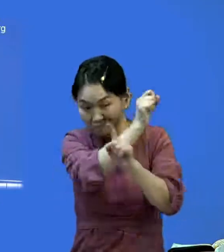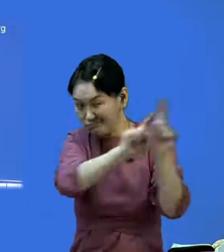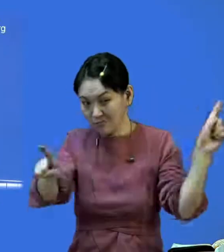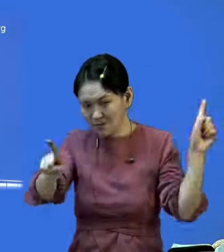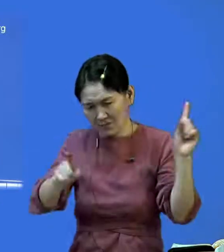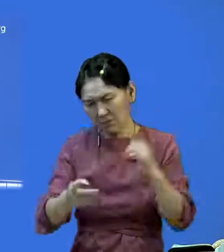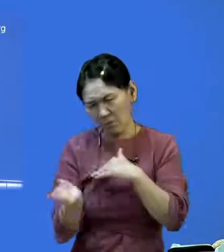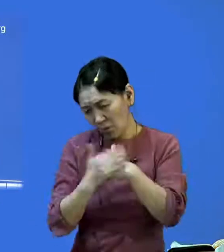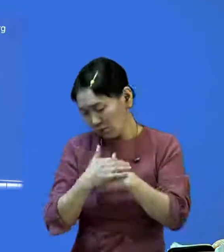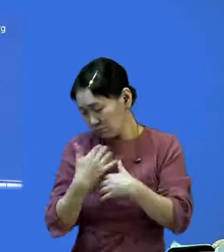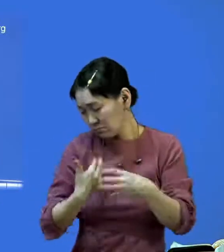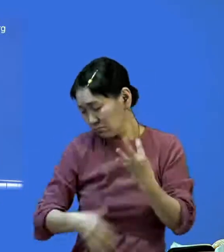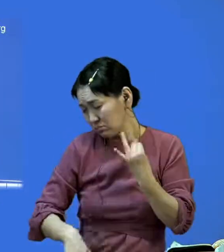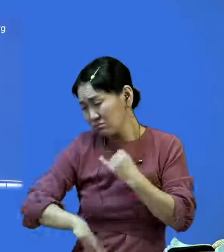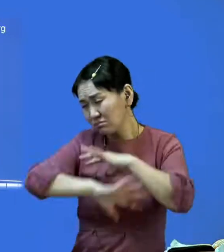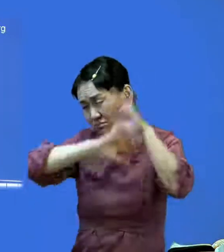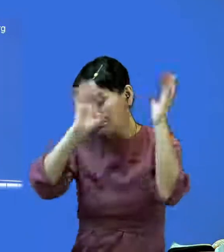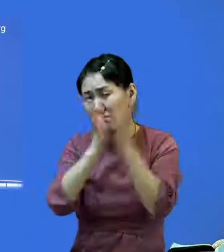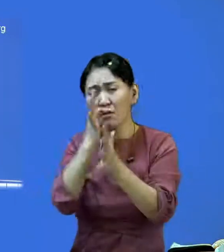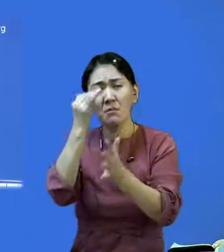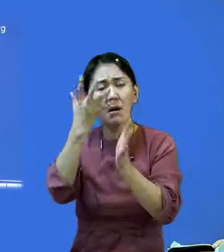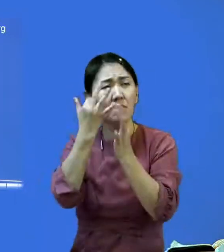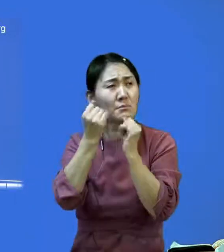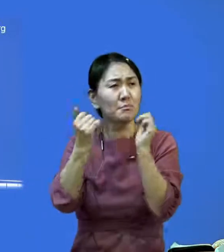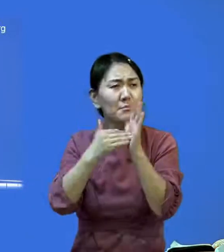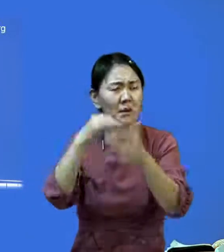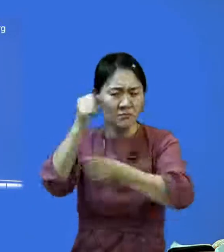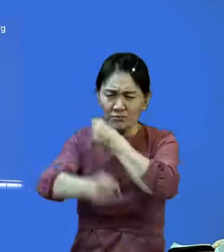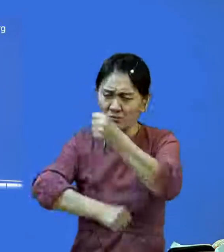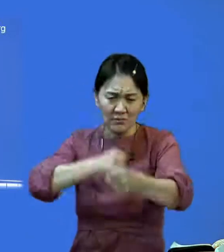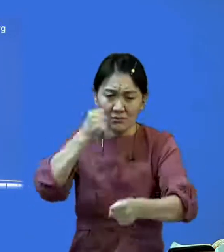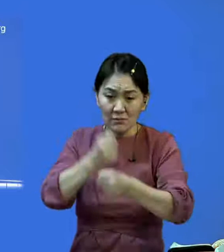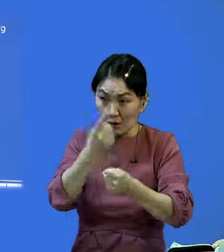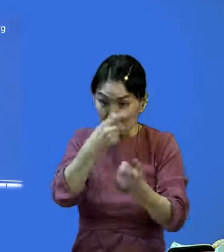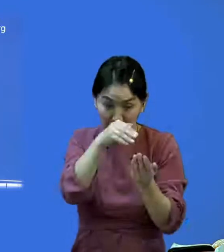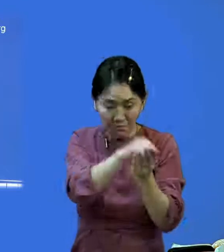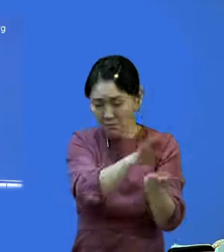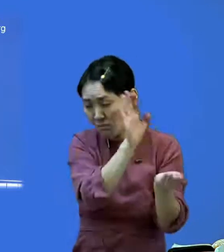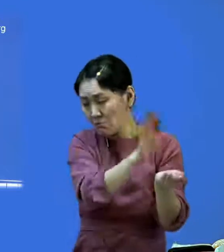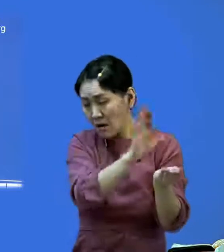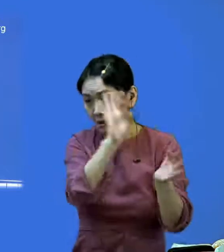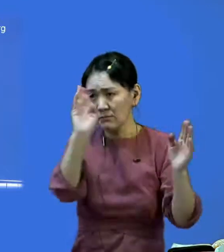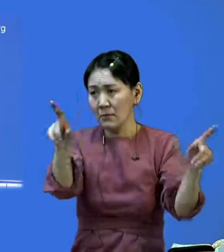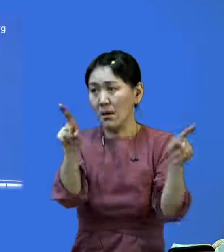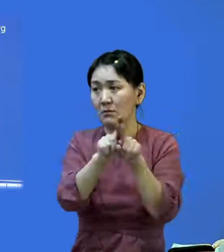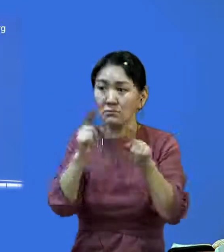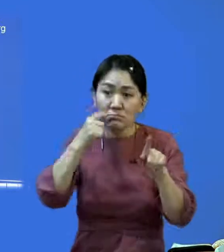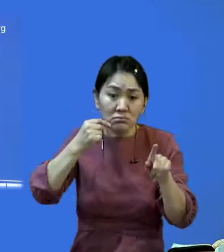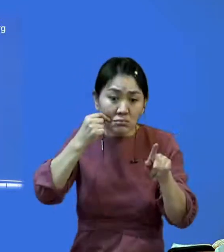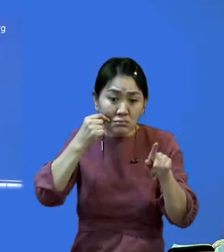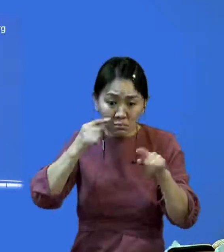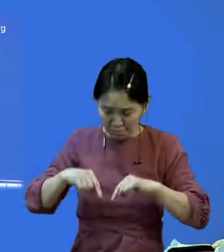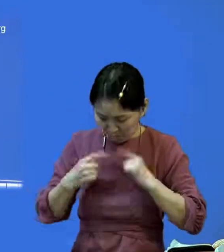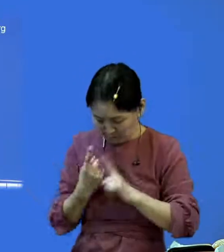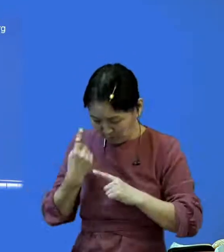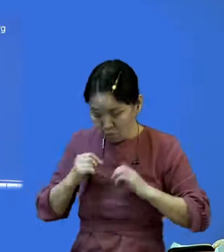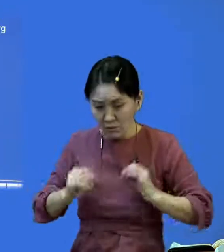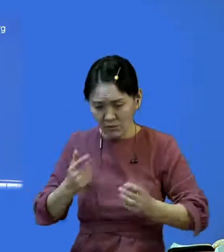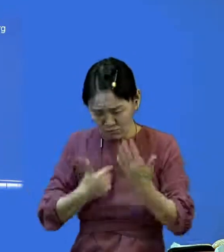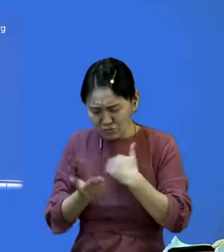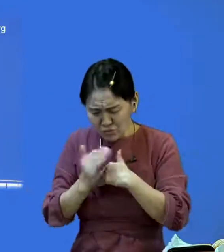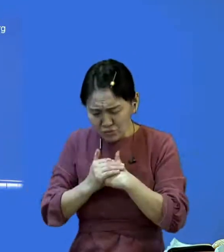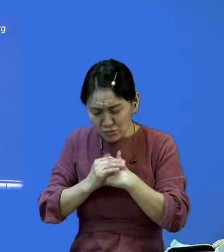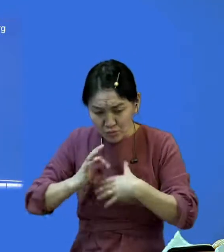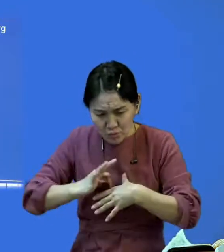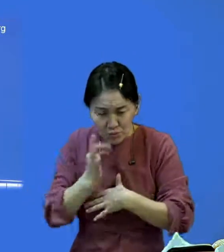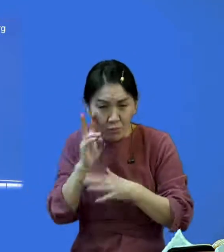Хэдэн мянган жил бол өнгөрсөн тэр цогцстой адилхан гим нүгэл хилэнцээсээ болж үхсэн байсан